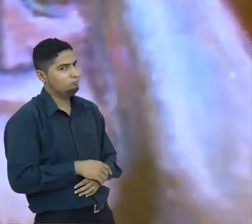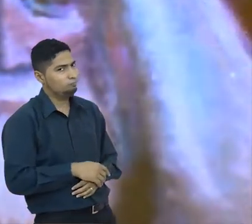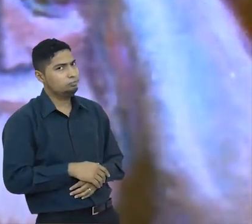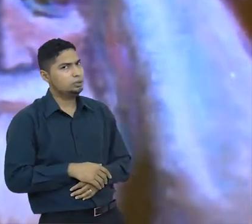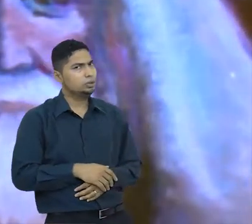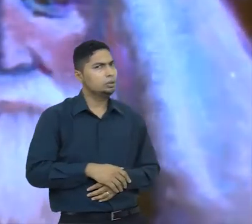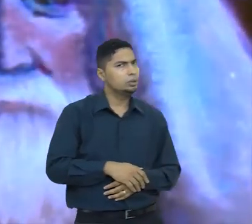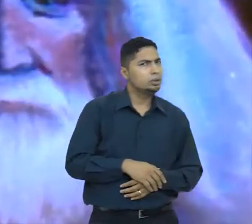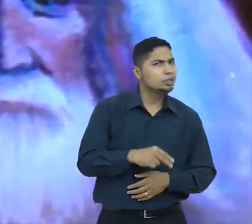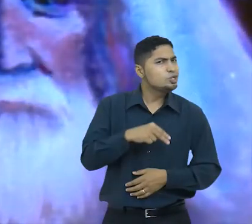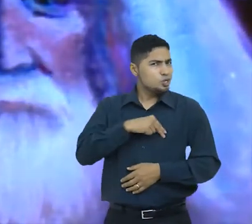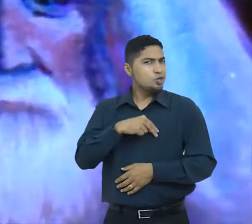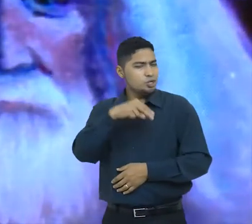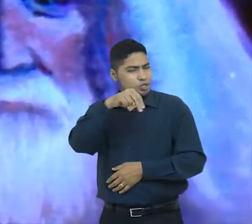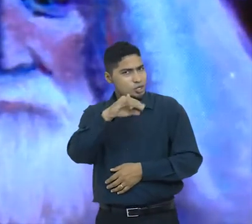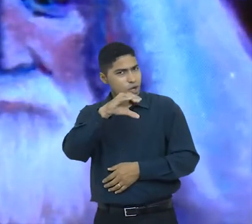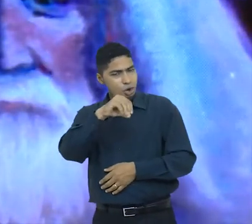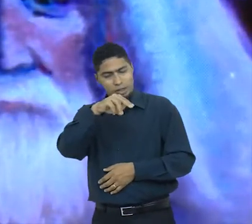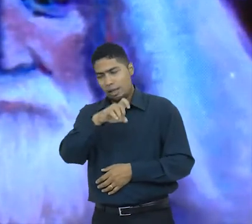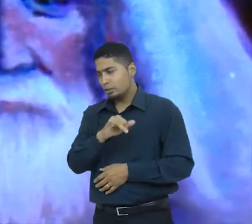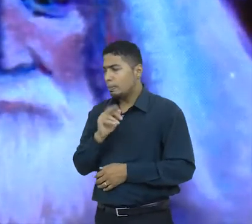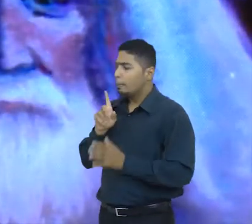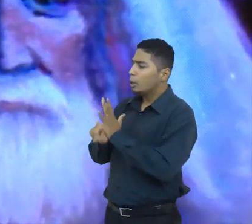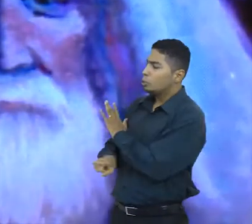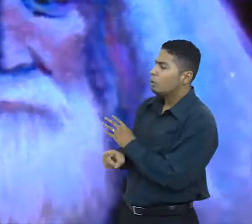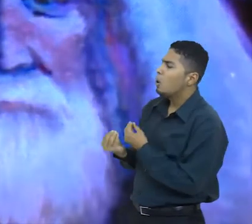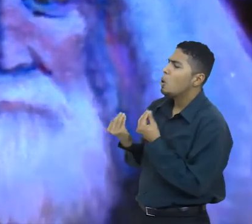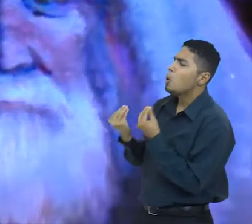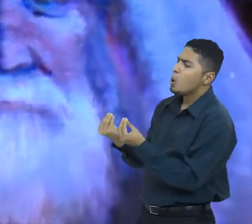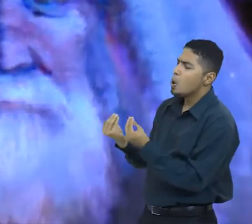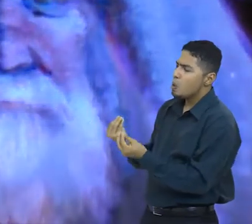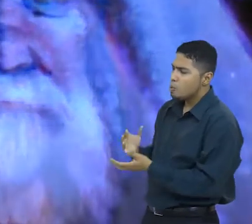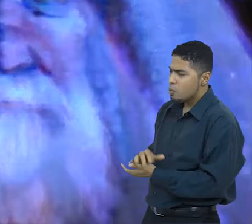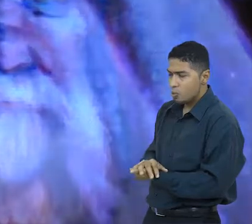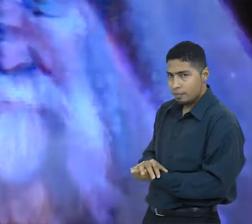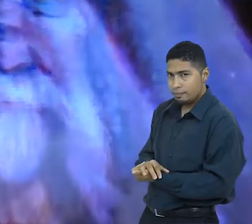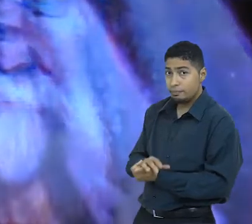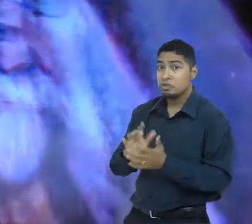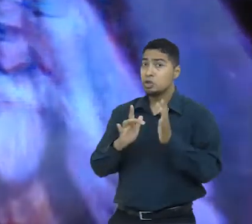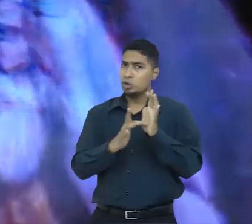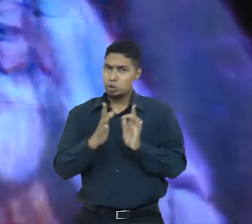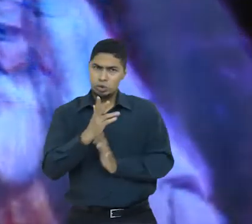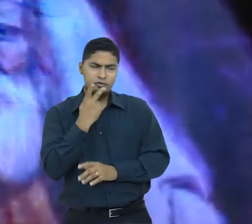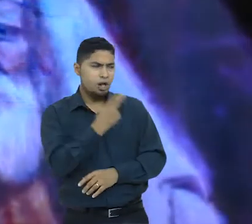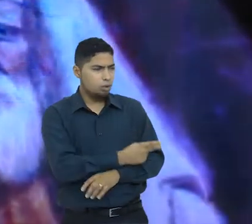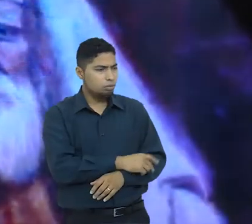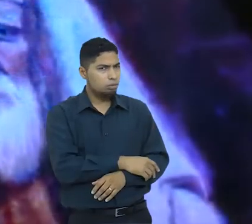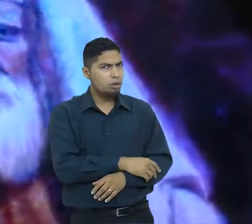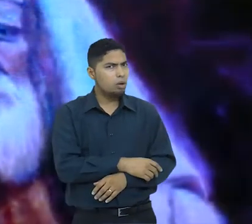Nicodemos perguntou: como pode acontecer isso? Jesus o repreendeu porque lhe dava aulas de religião,